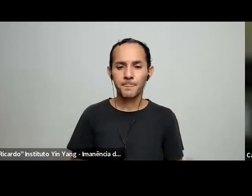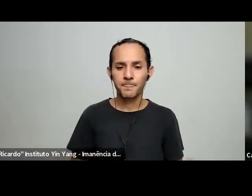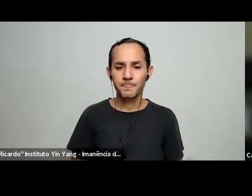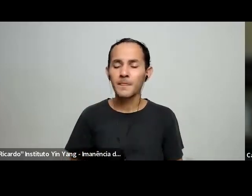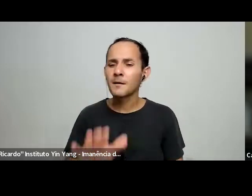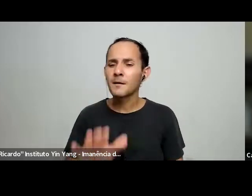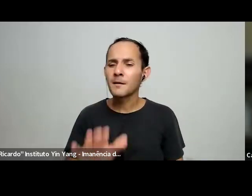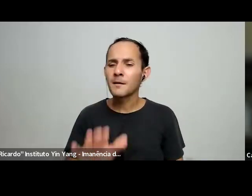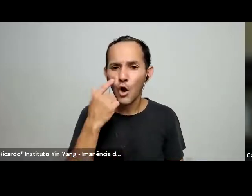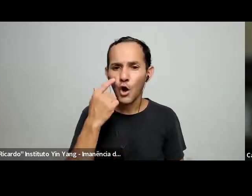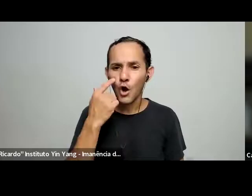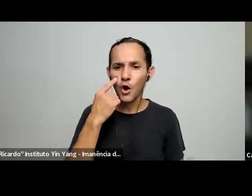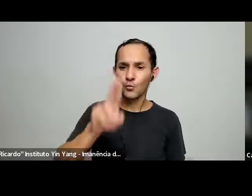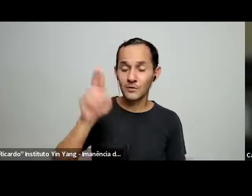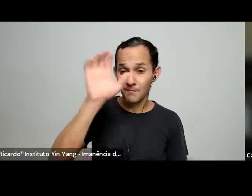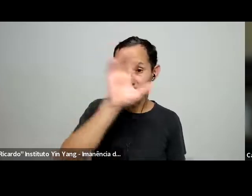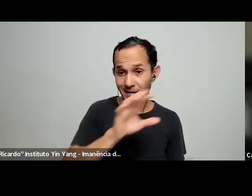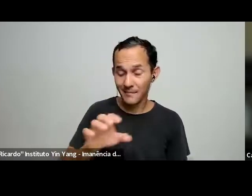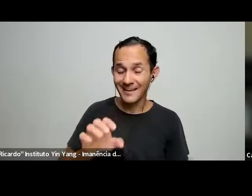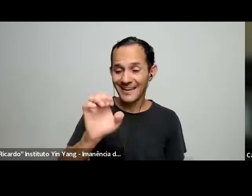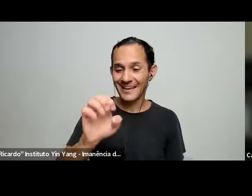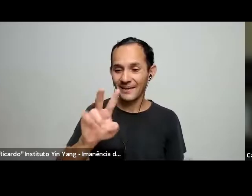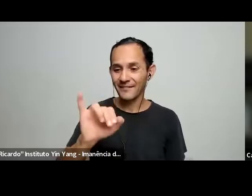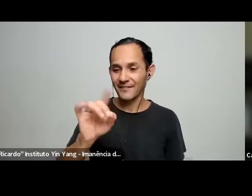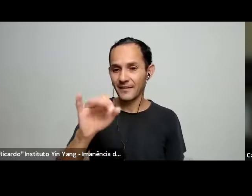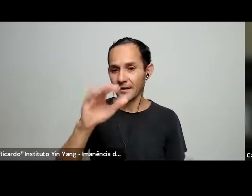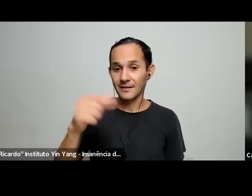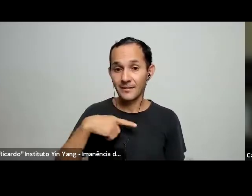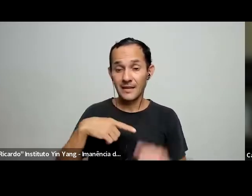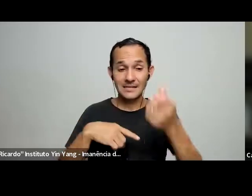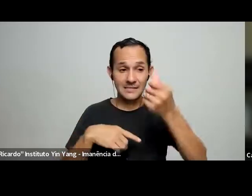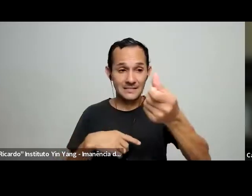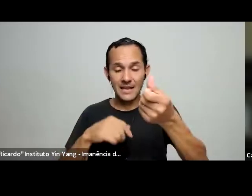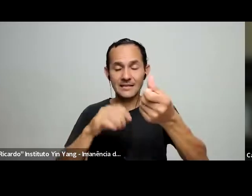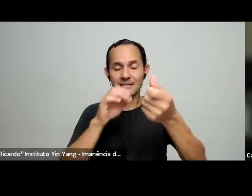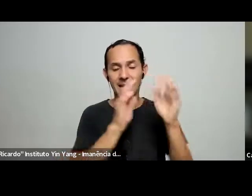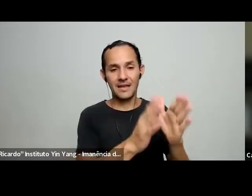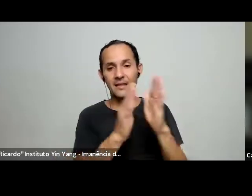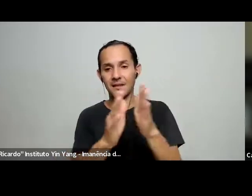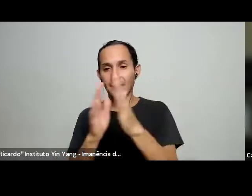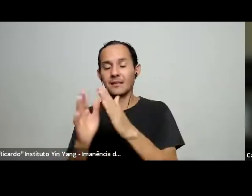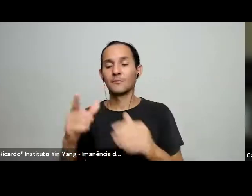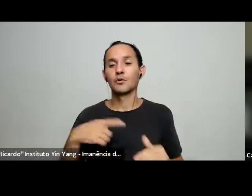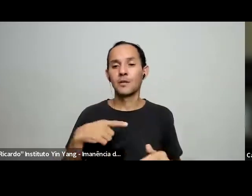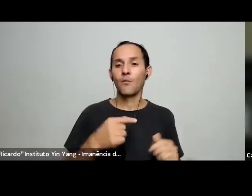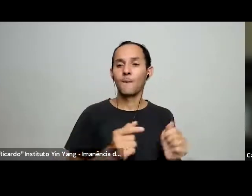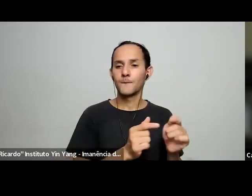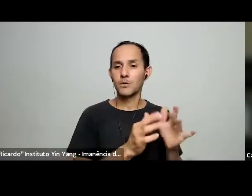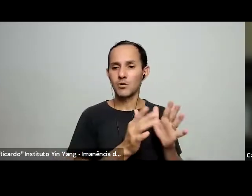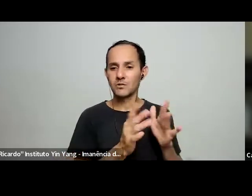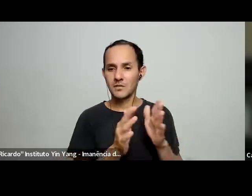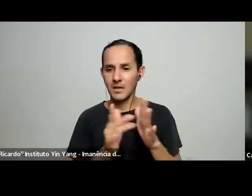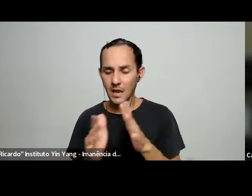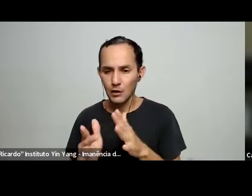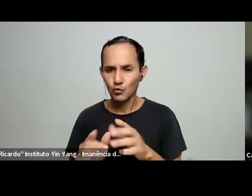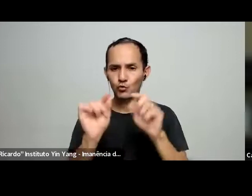Mas vamos aos mapas de evidência, né? Todo mapa de evidência ele tem 6 etapas. Ele passa por um processo